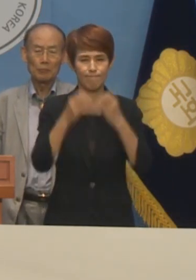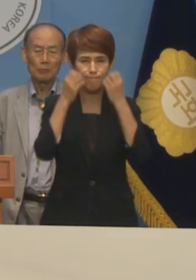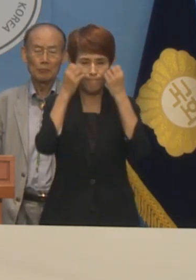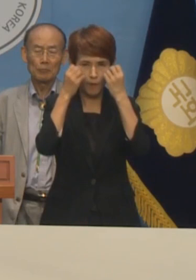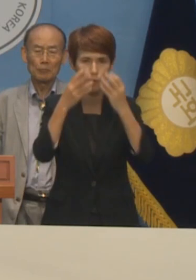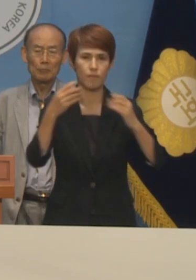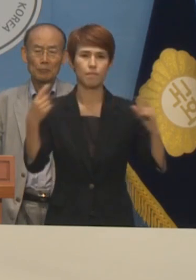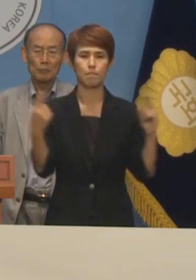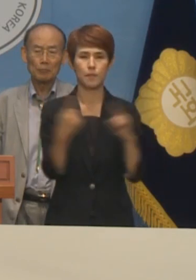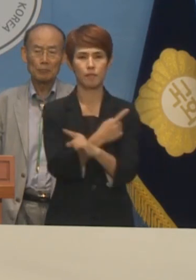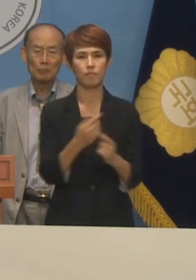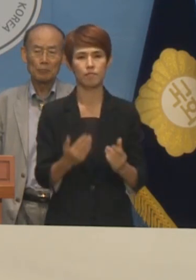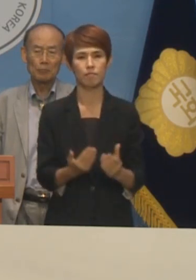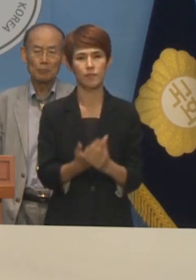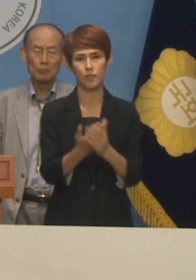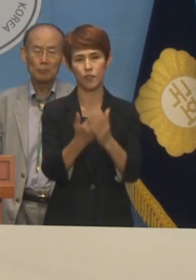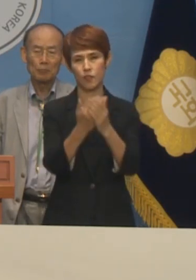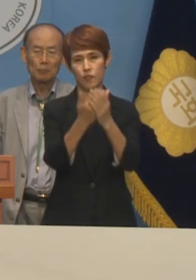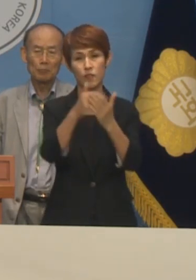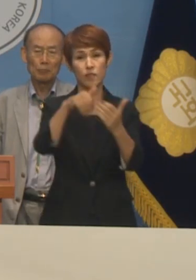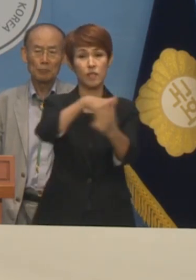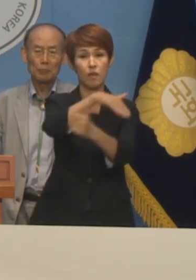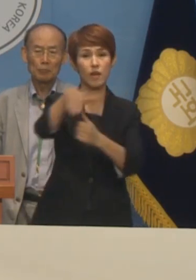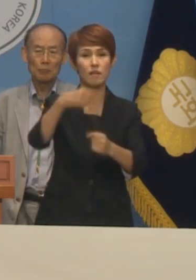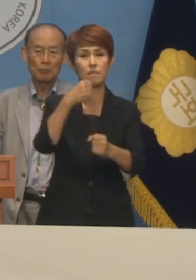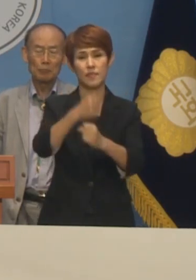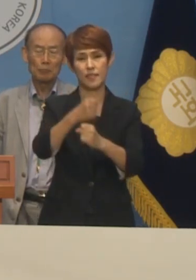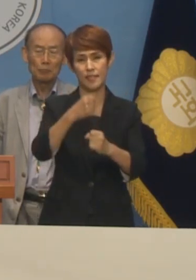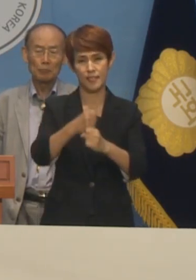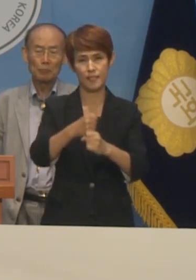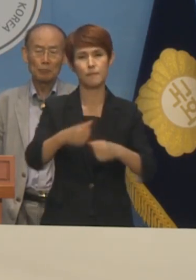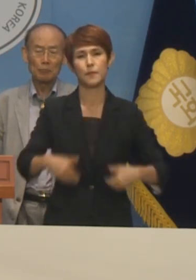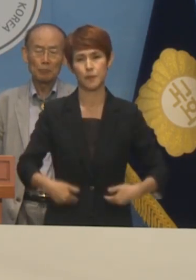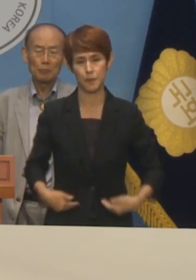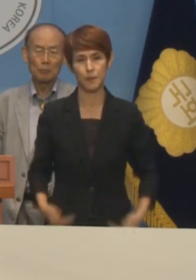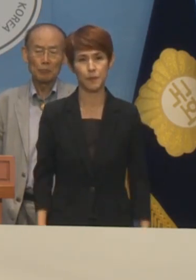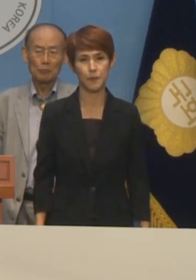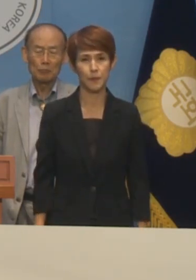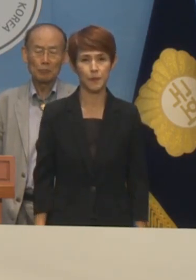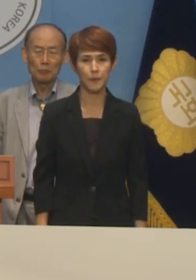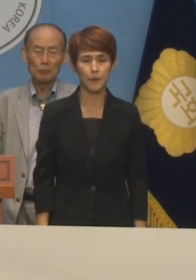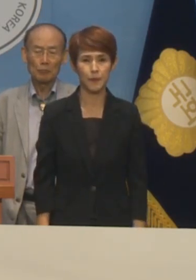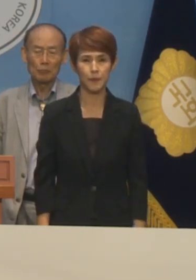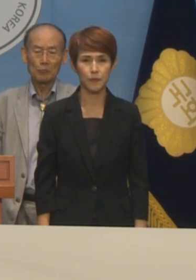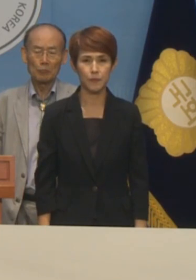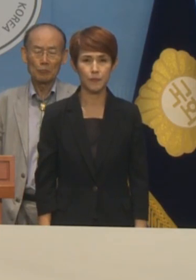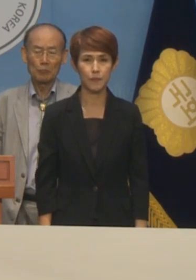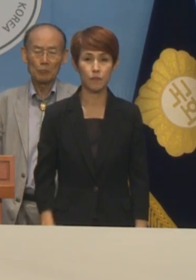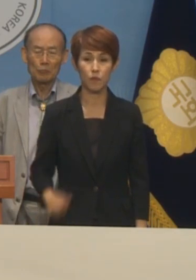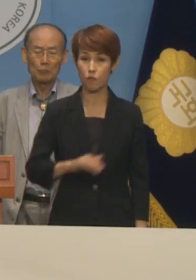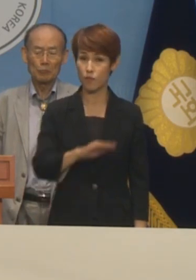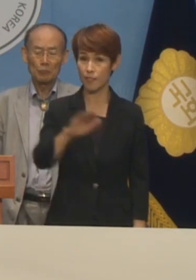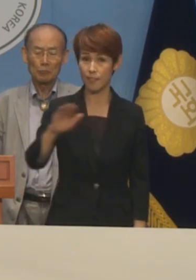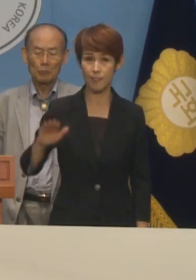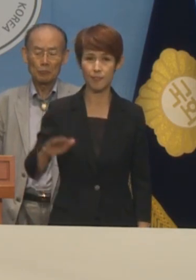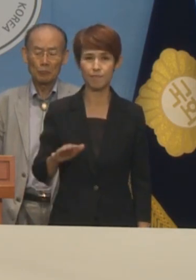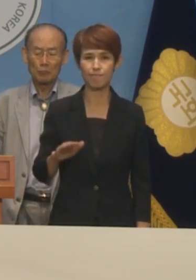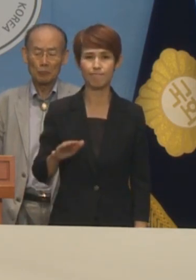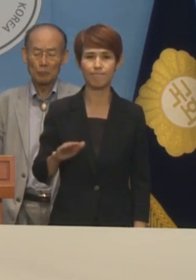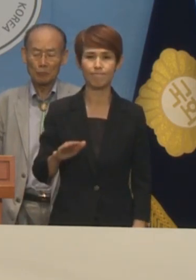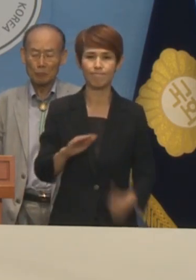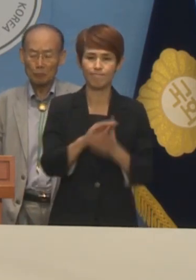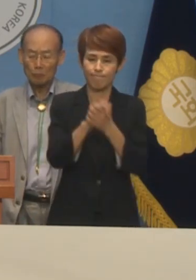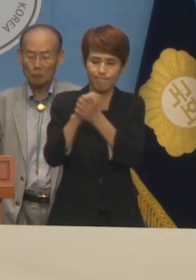수준에서의 발전적인 상황을 낳을 것이 필연적이다. 이러한 의미에서 우리는